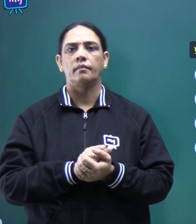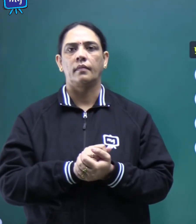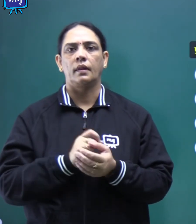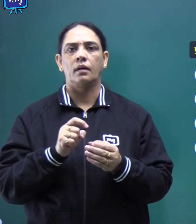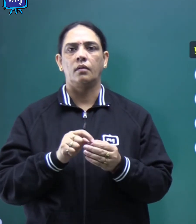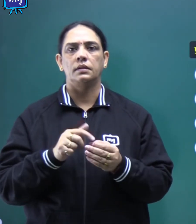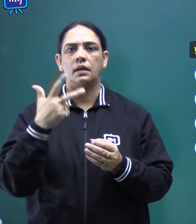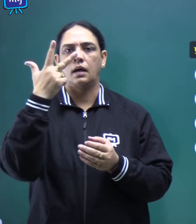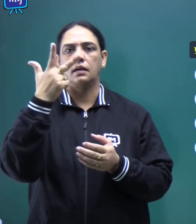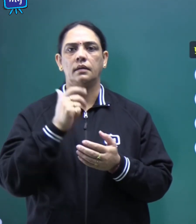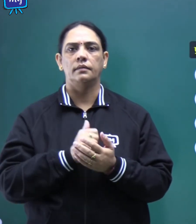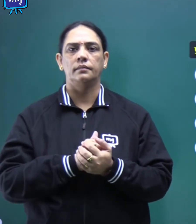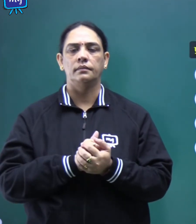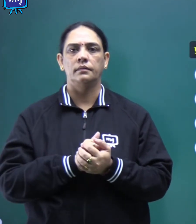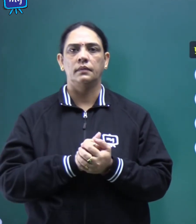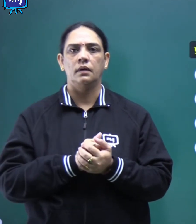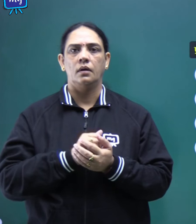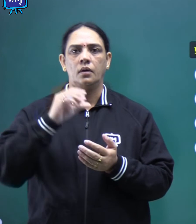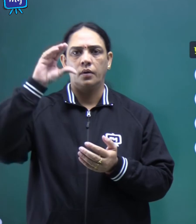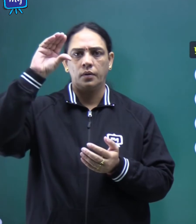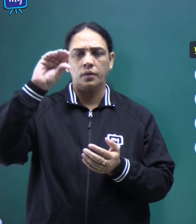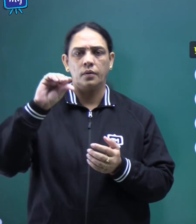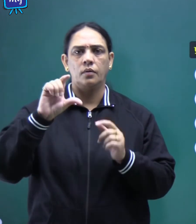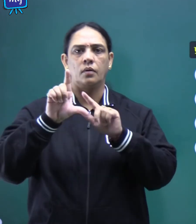प्रश्न 8, न्यून कोण